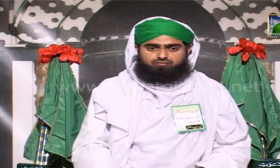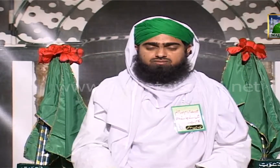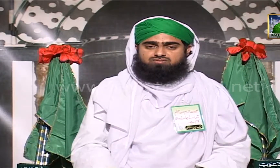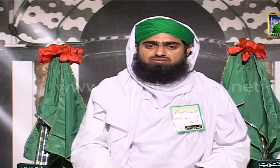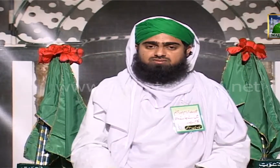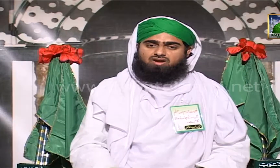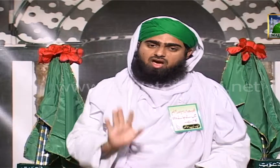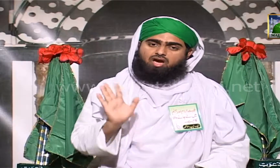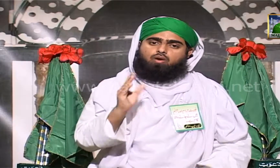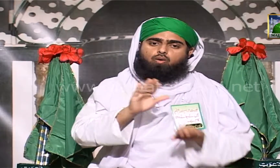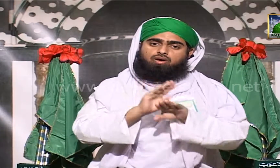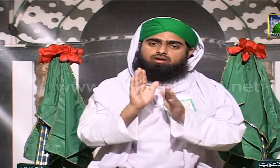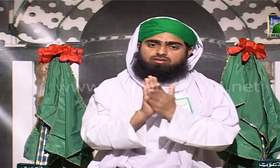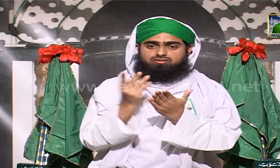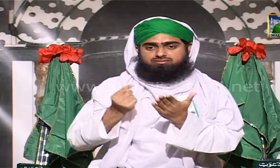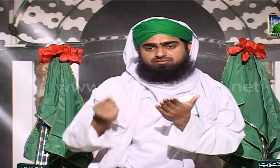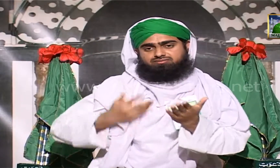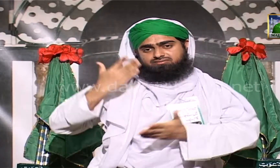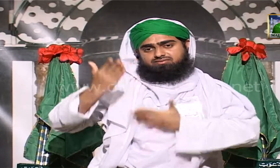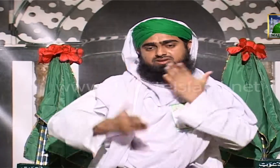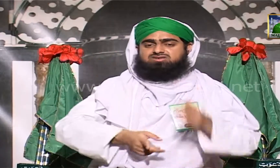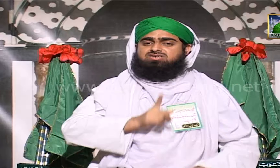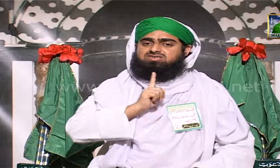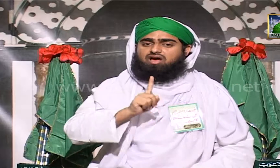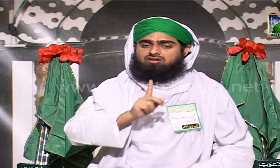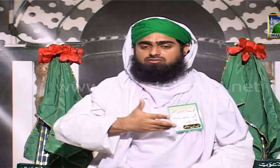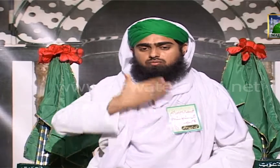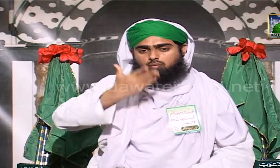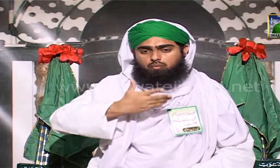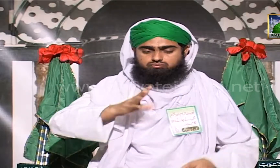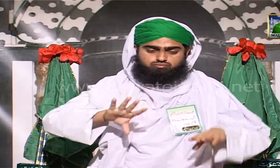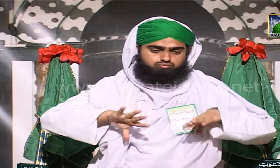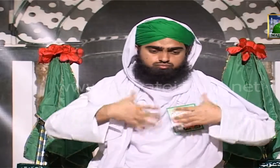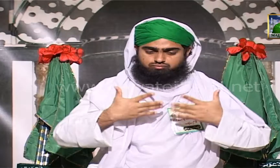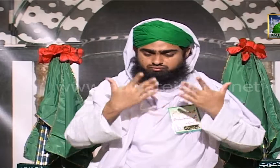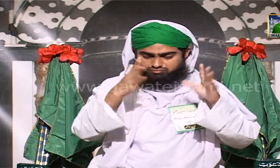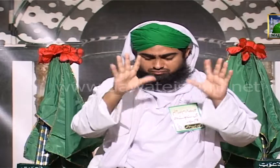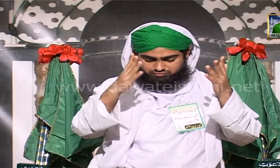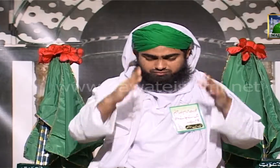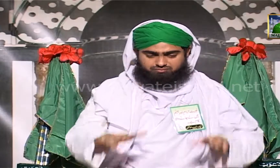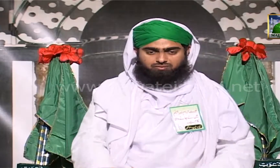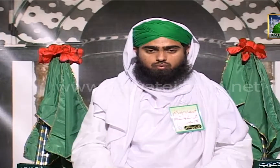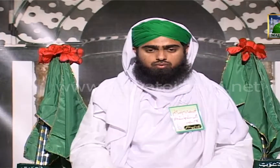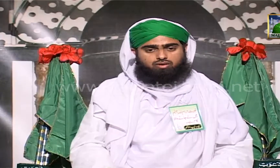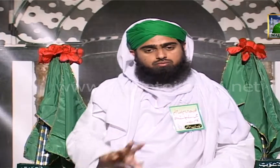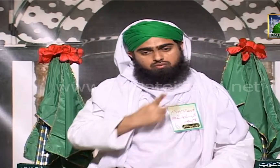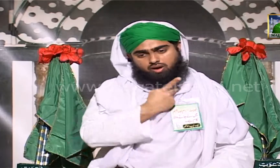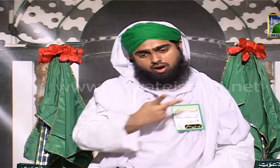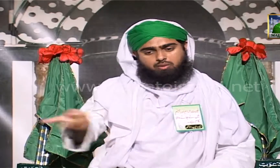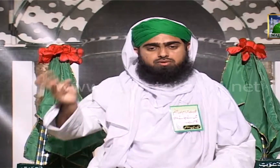نے ایسے ہی نہیں کہہ دیا کہ سانچ کو آنچ نہیں، یعنی سچ جو ہوتا ہے وہ سچ ہوتا ہے، اور سچ بولنے والا ہمیشہ